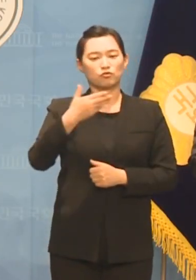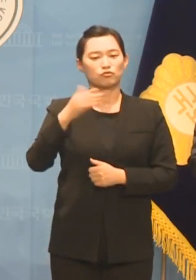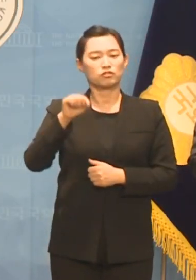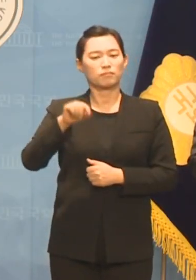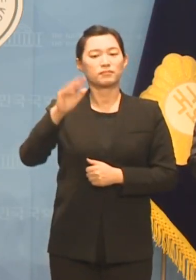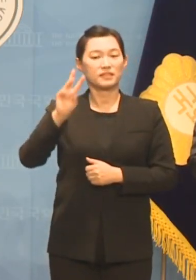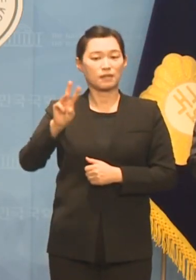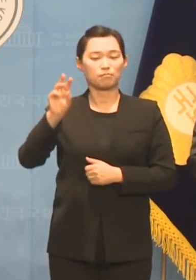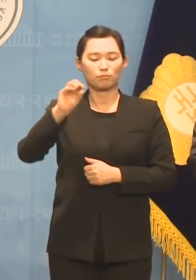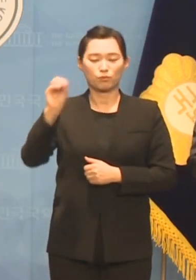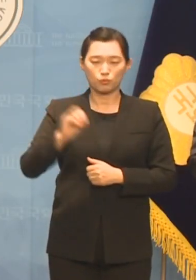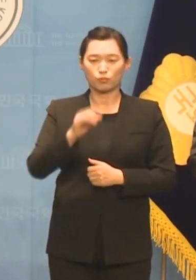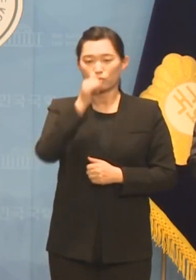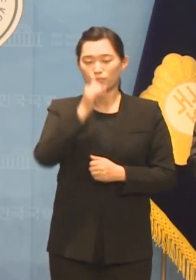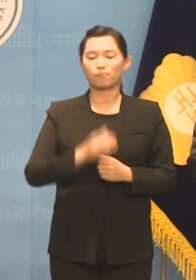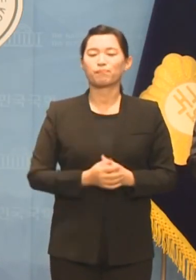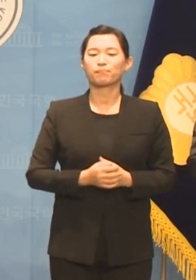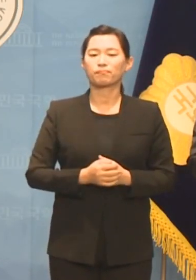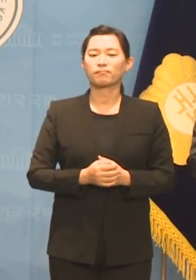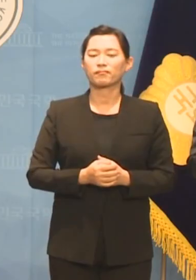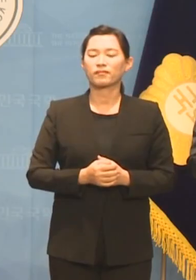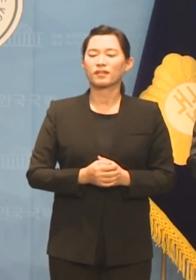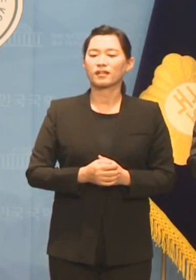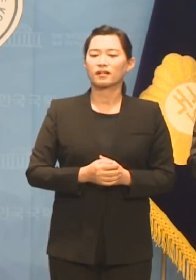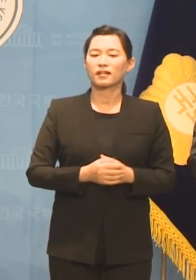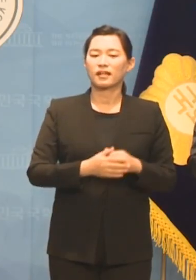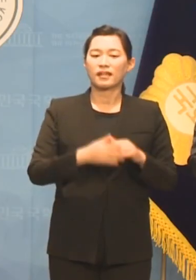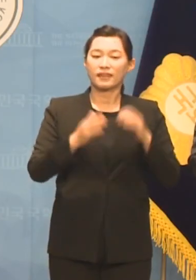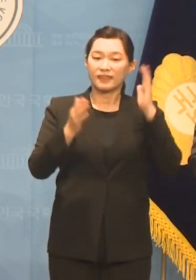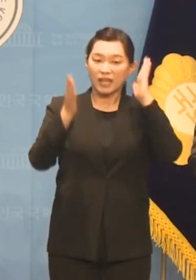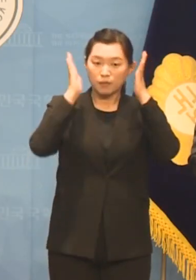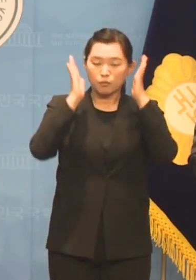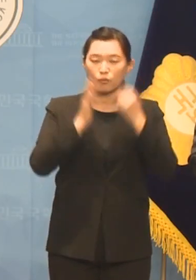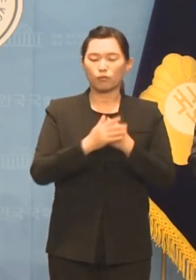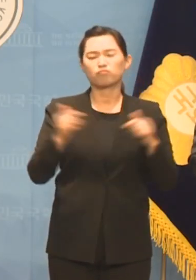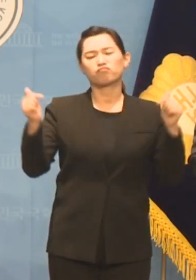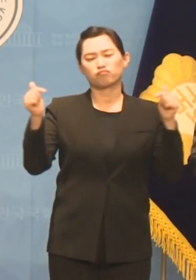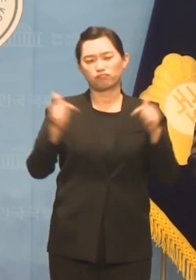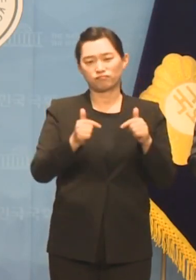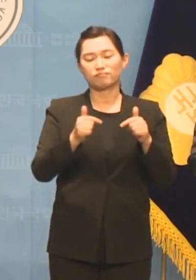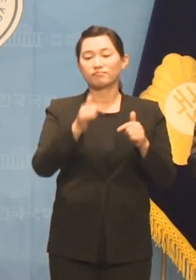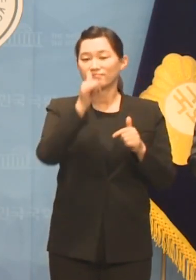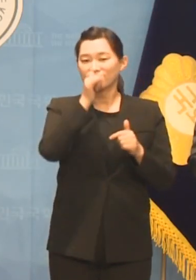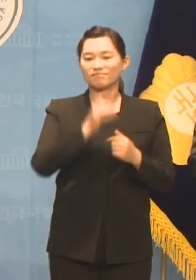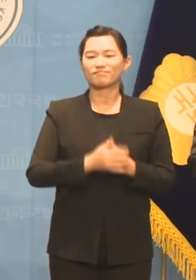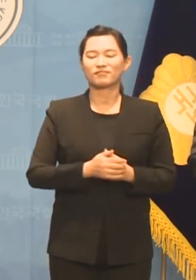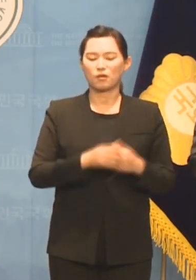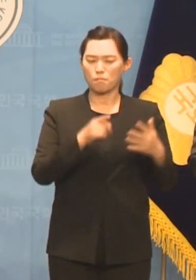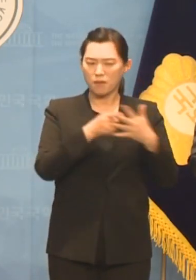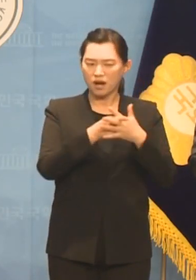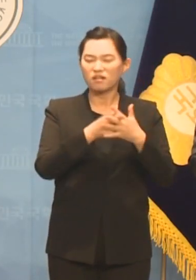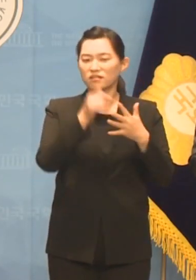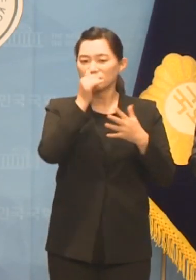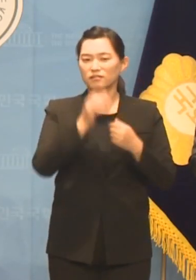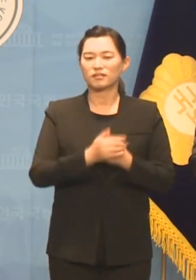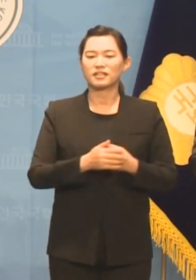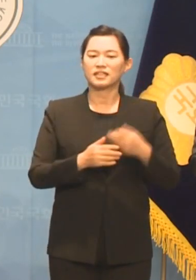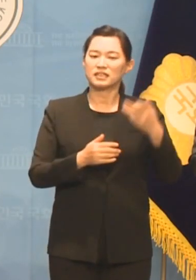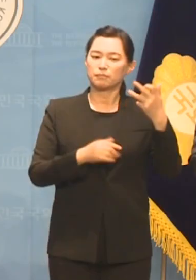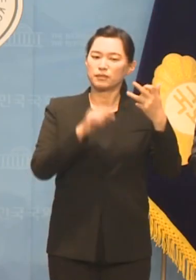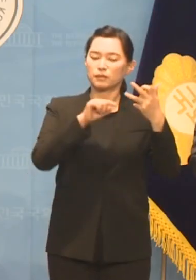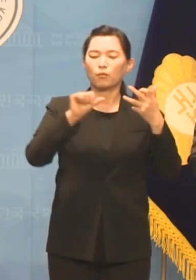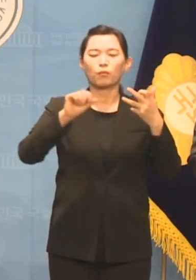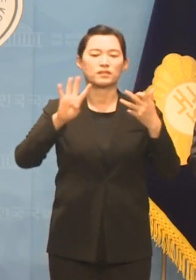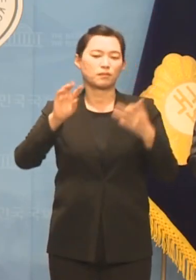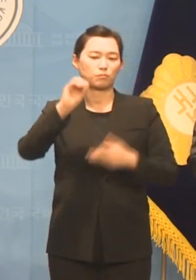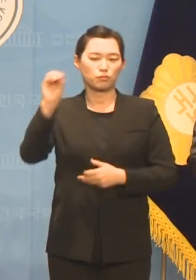29.39%로 제일 높은 수치를 기록했고요. 네이버가 좀 감소되고 있는 흐름이 역시 파악이 되고 있습니다.